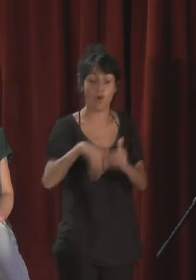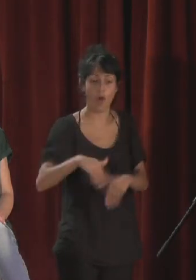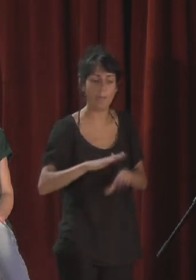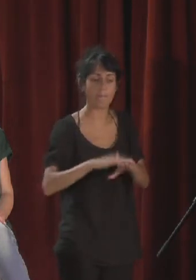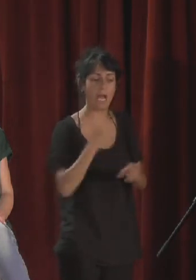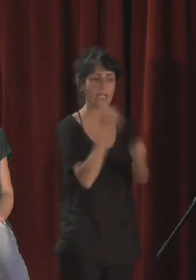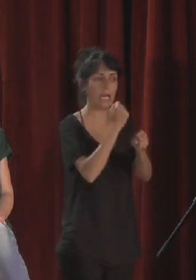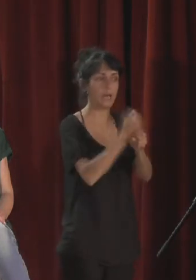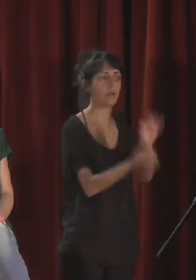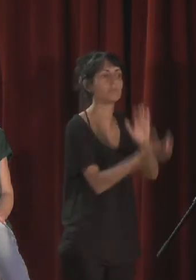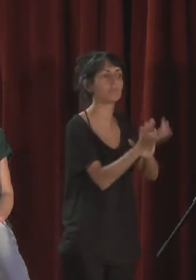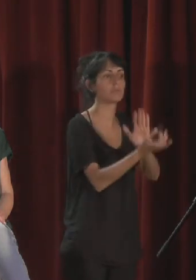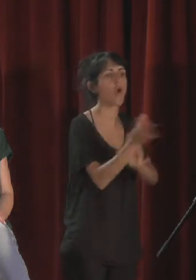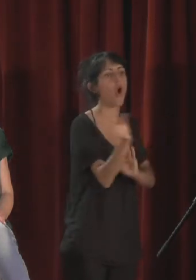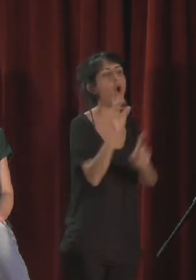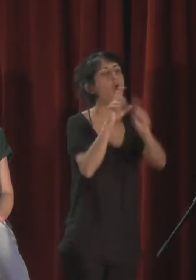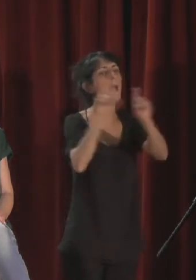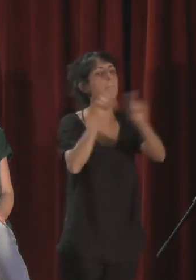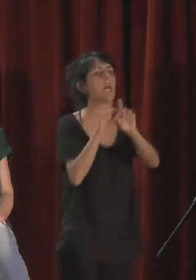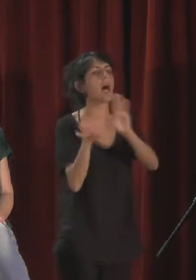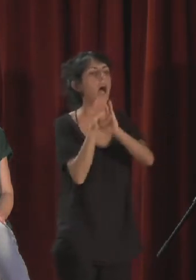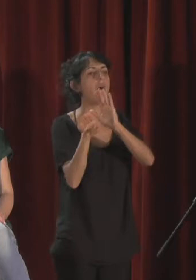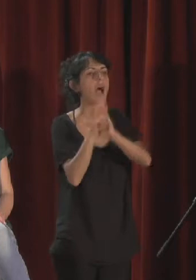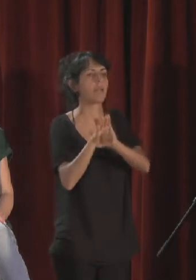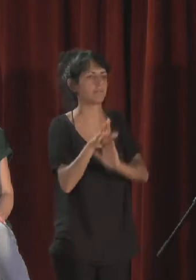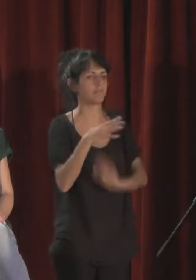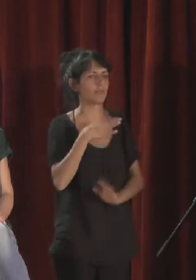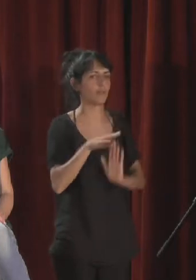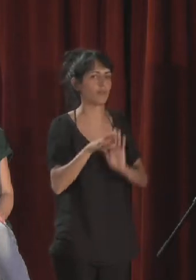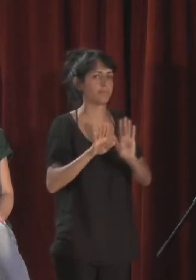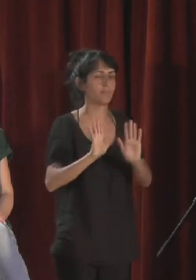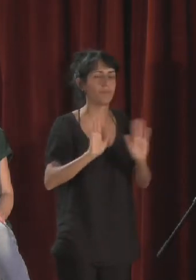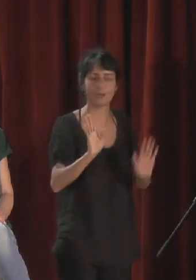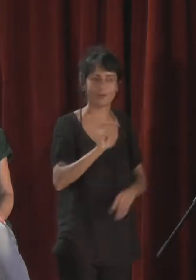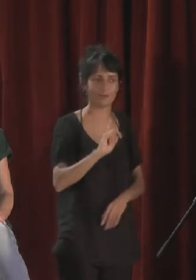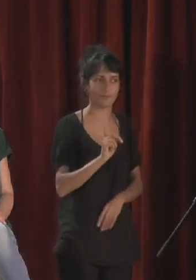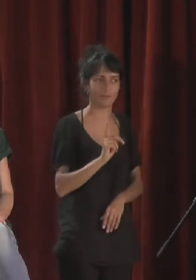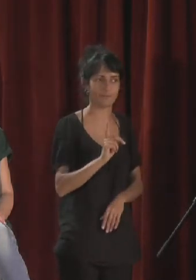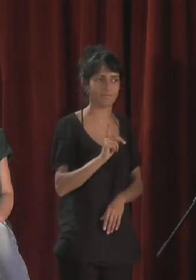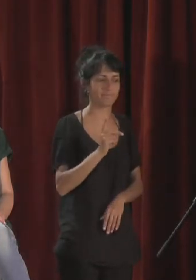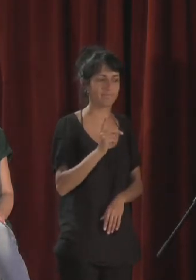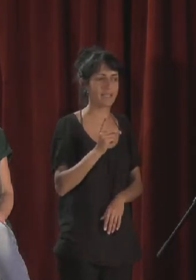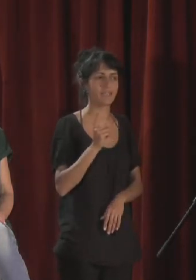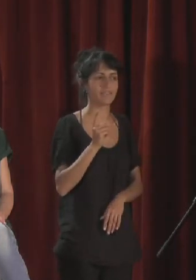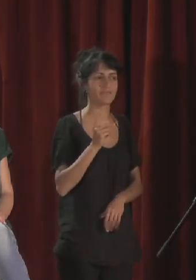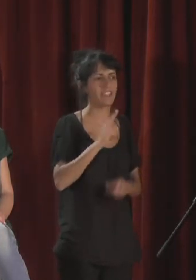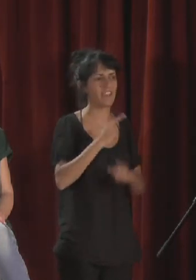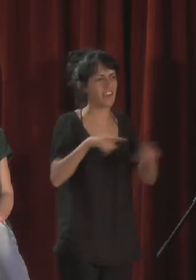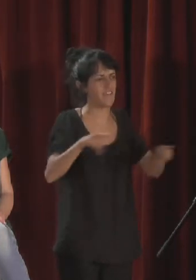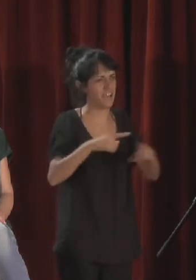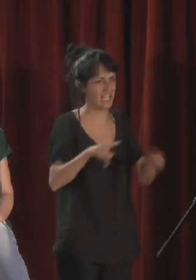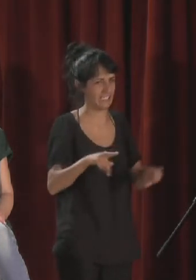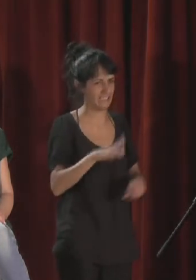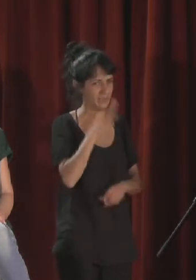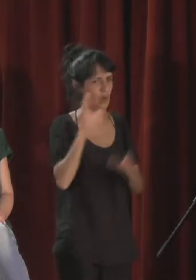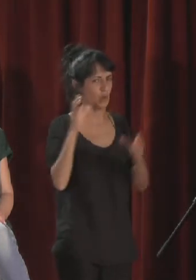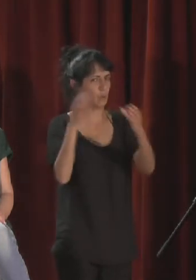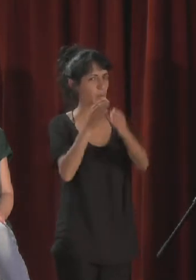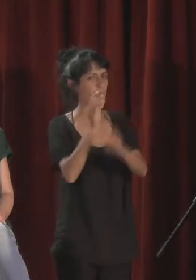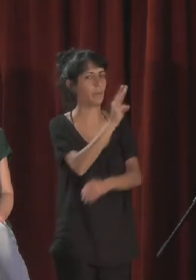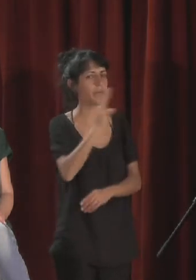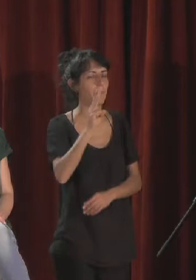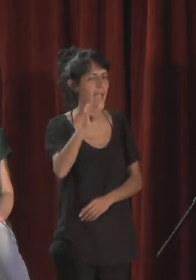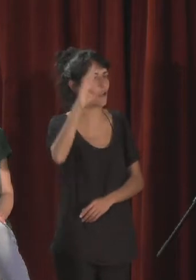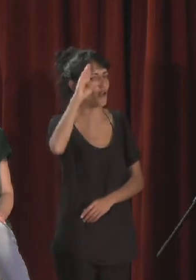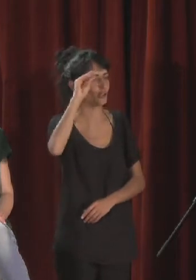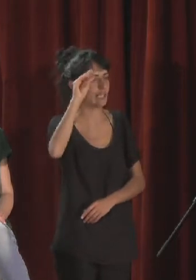as empresas puderan subsistir. Pero nós non. Nos transferimos directamente, somos tan aplicados, son tan listos estos amigos do Partido Popular